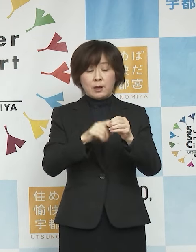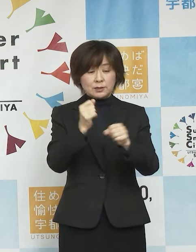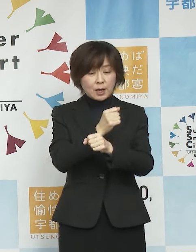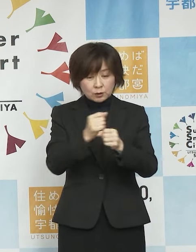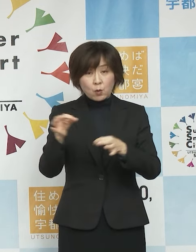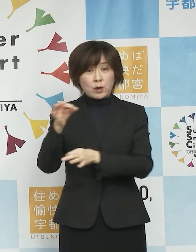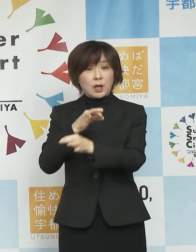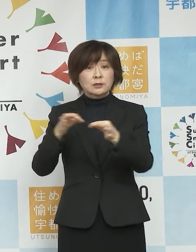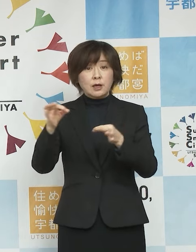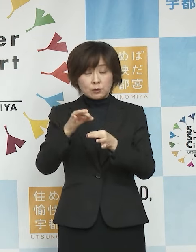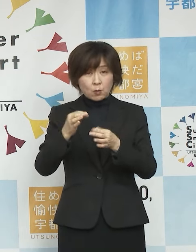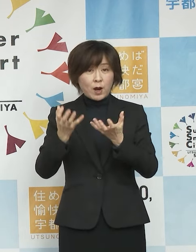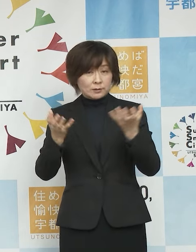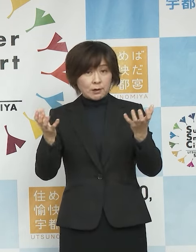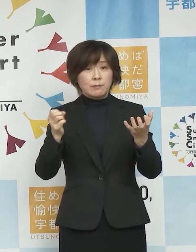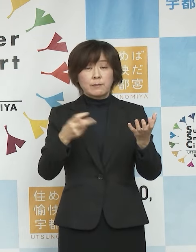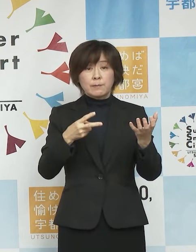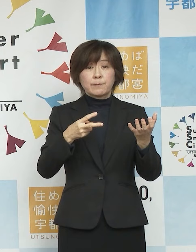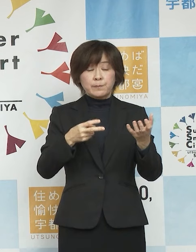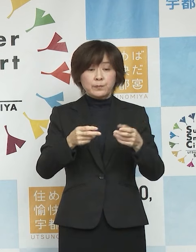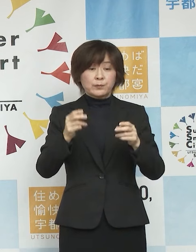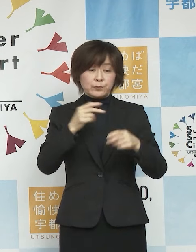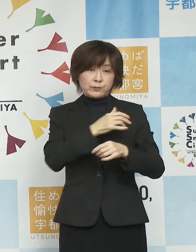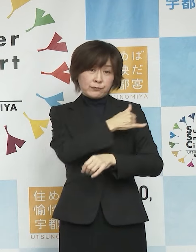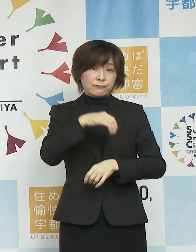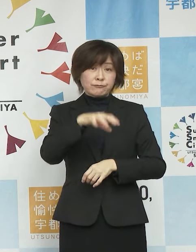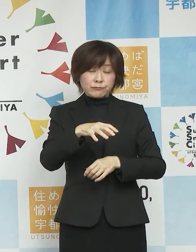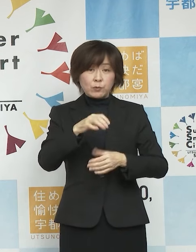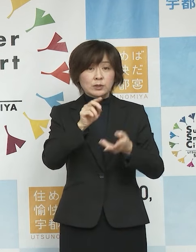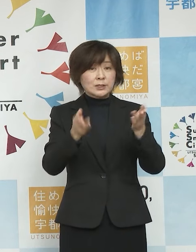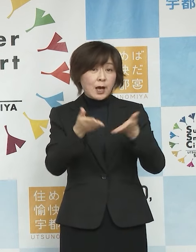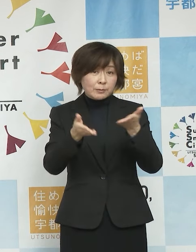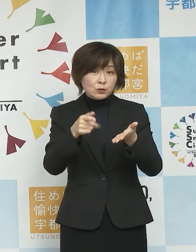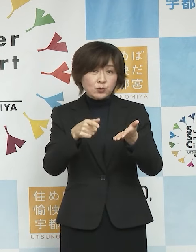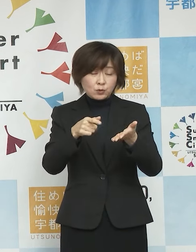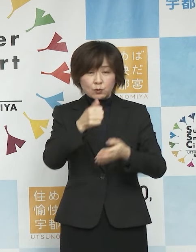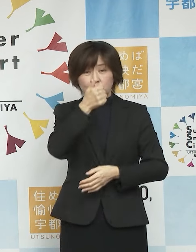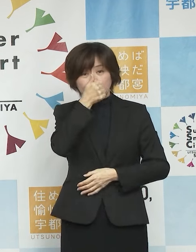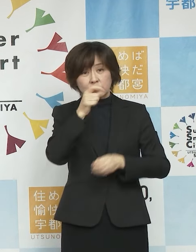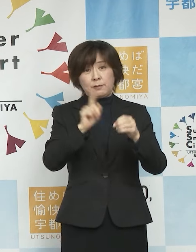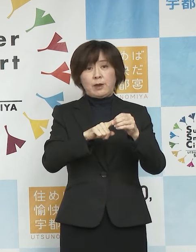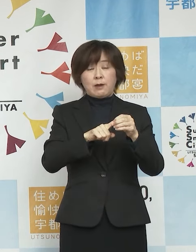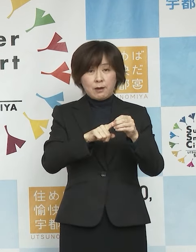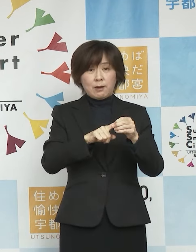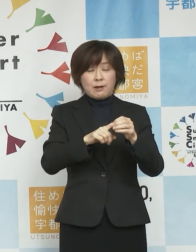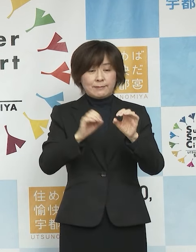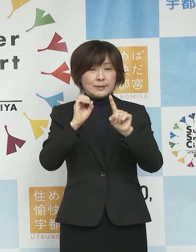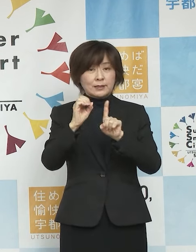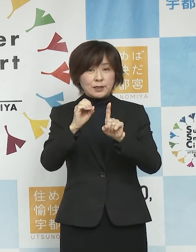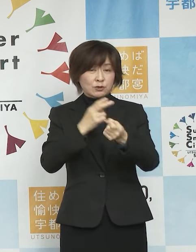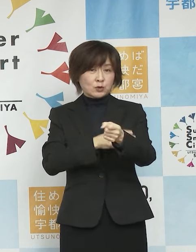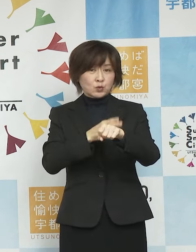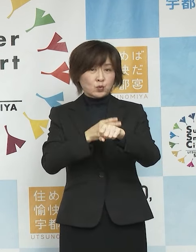経済の活性化や行政サービスのさらなる充実などにデジタル技術を最大限